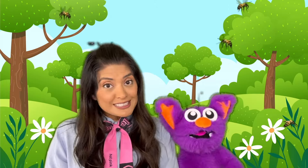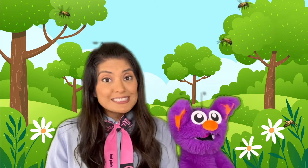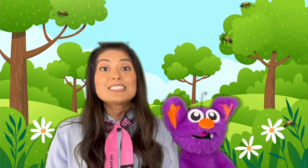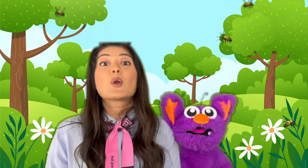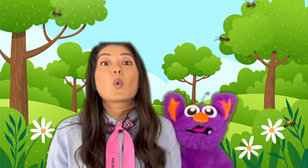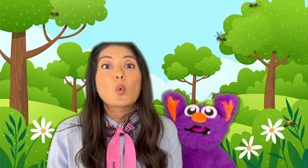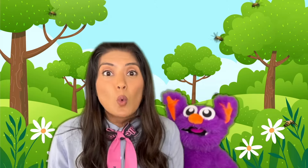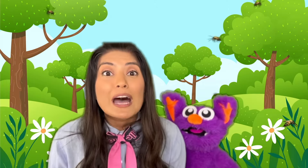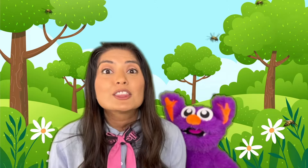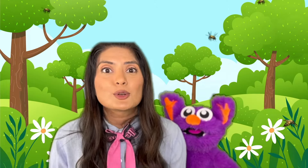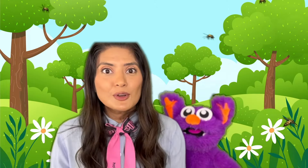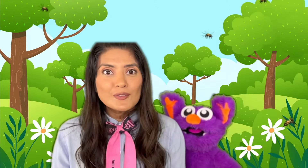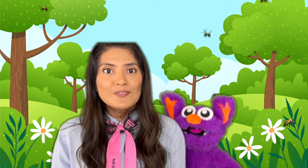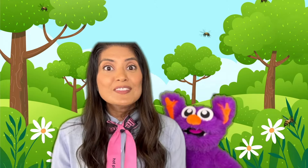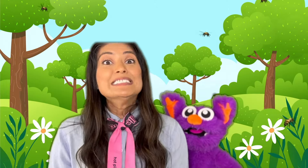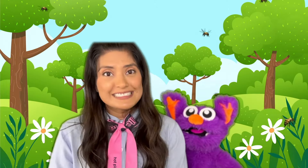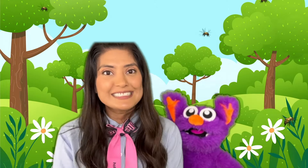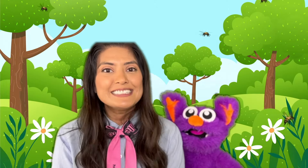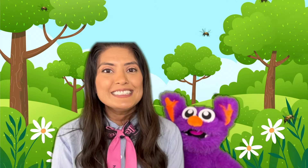decir cuatro? Sí.